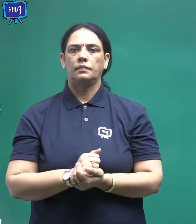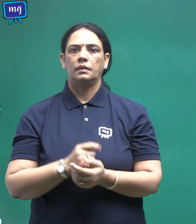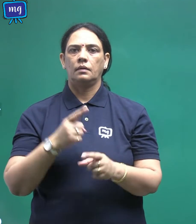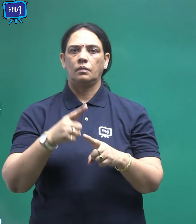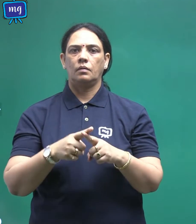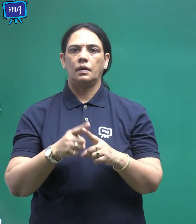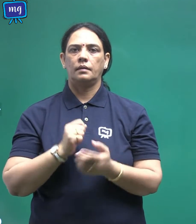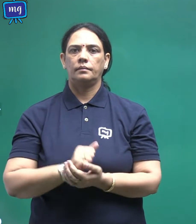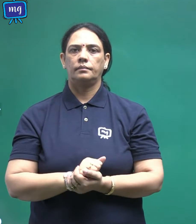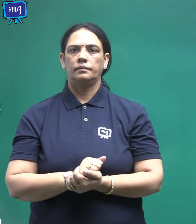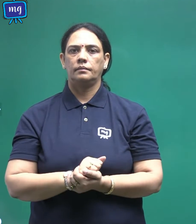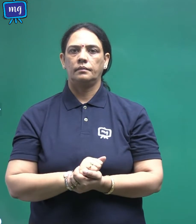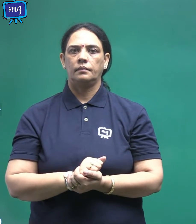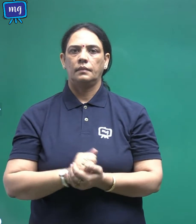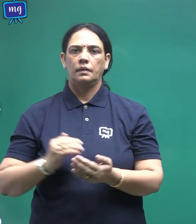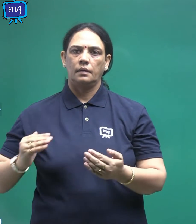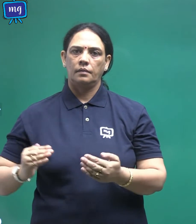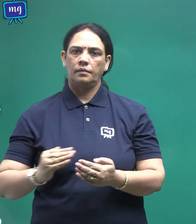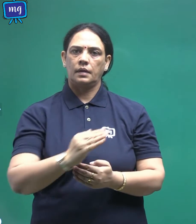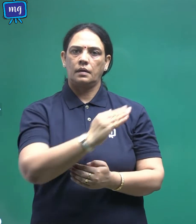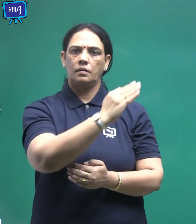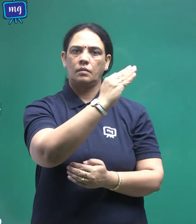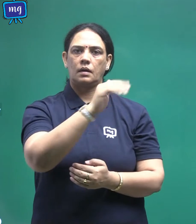गुणा विकर्णों का